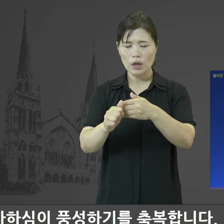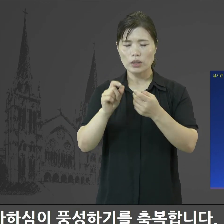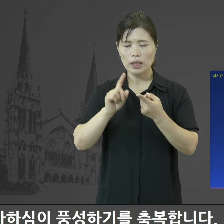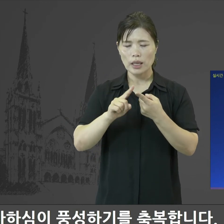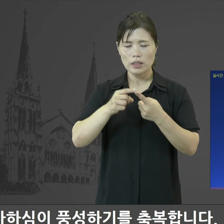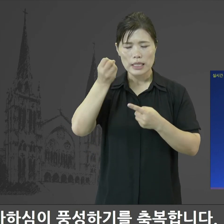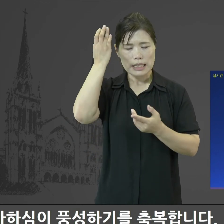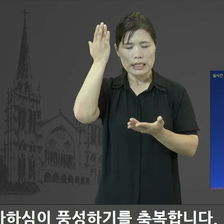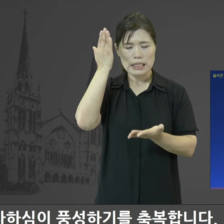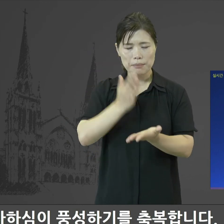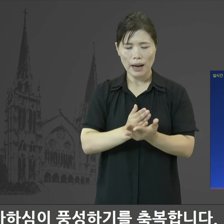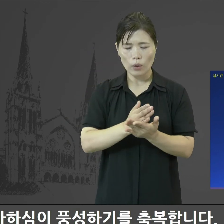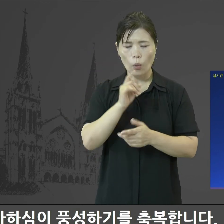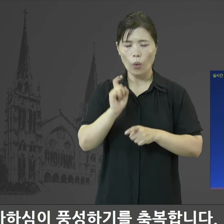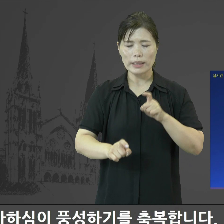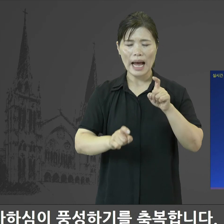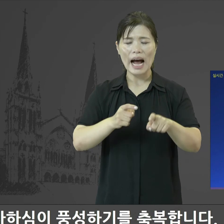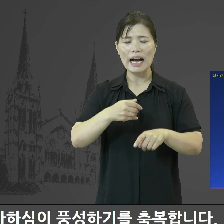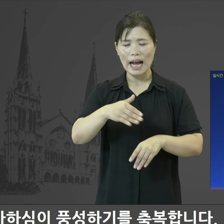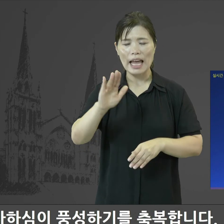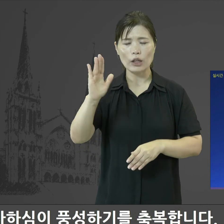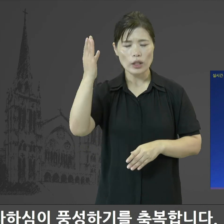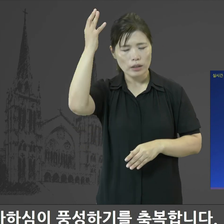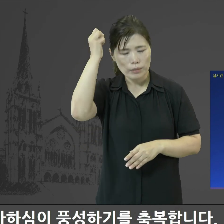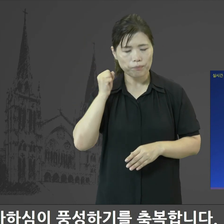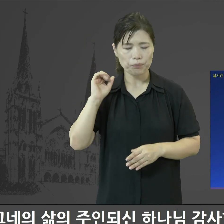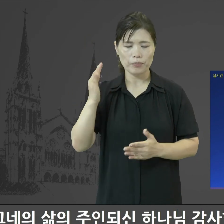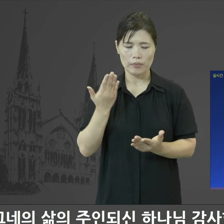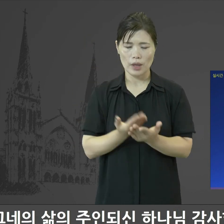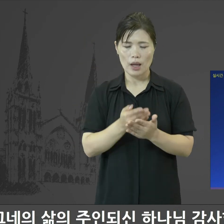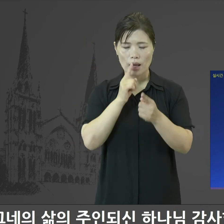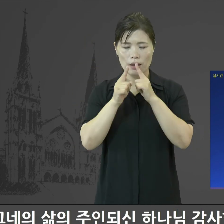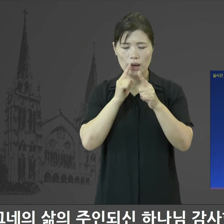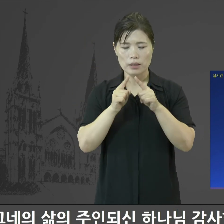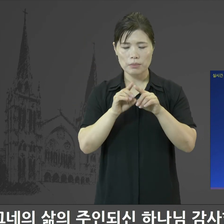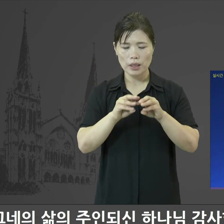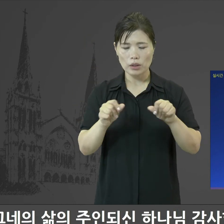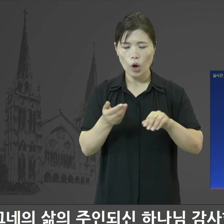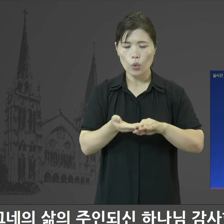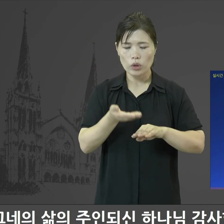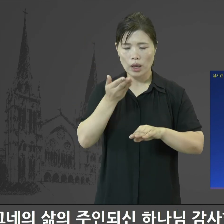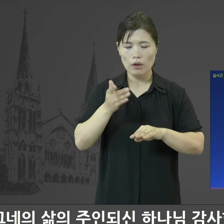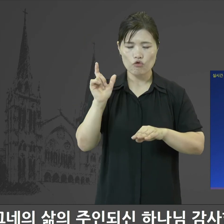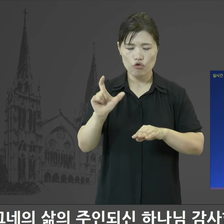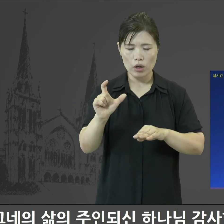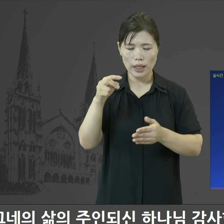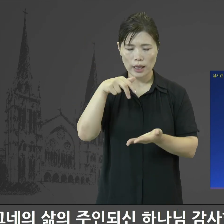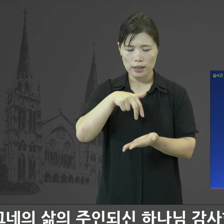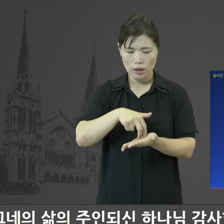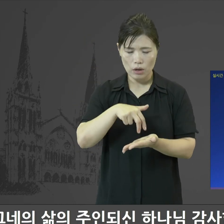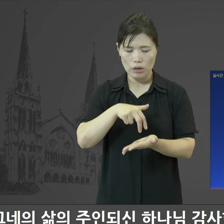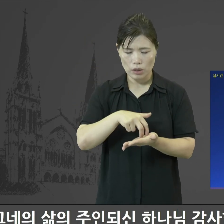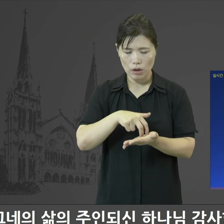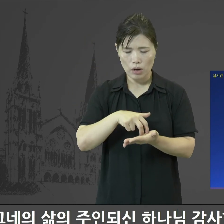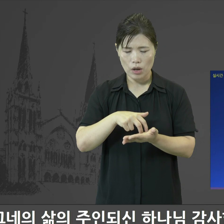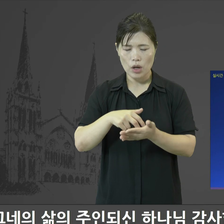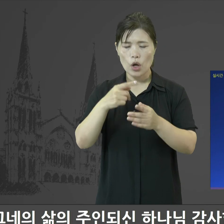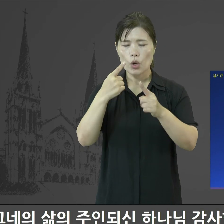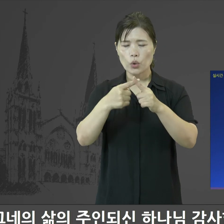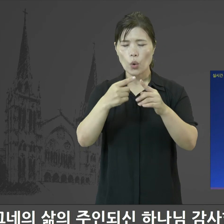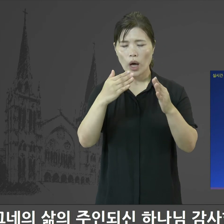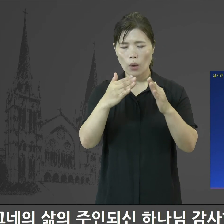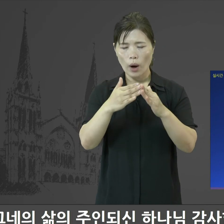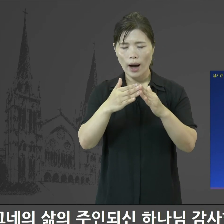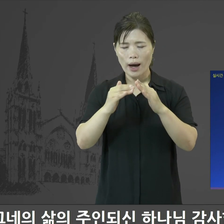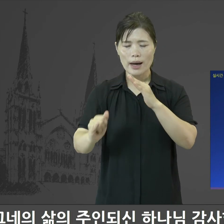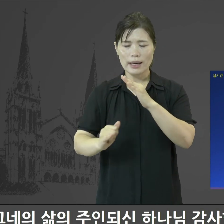인도하심도 감사합니다. 말씀과 기도의 터 위에 더욱 굳건하게 서서 가정과 교회의 이정표 역할을 잘